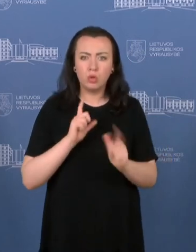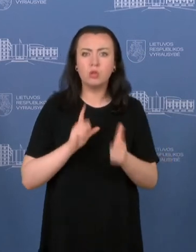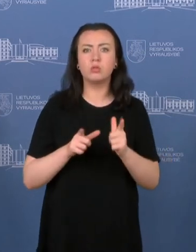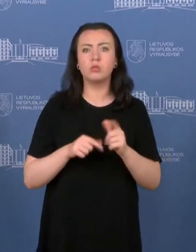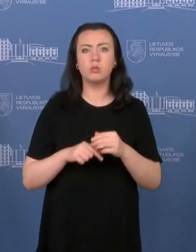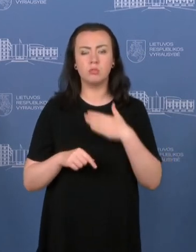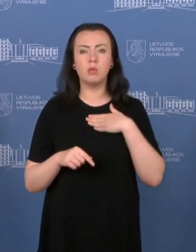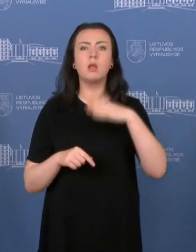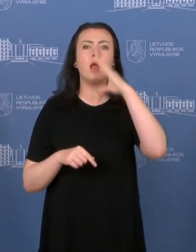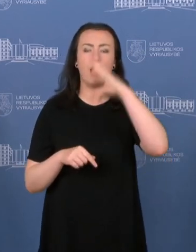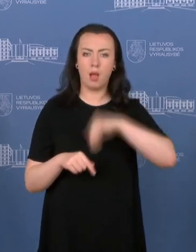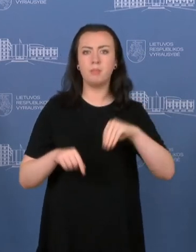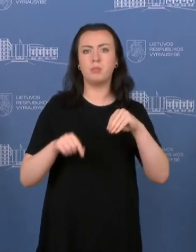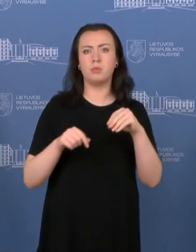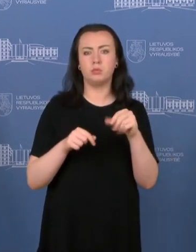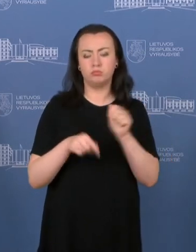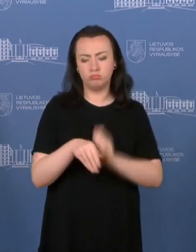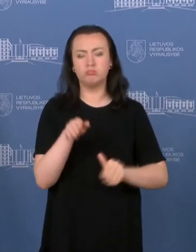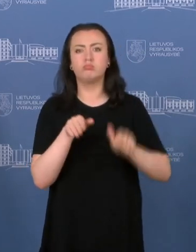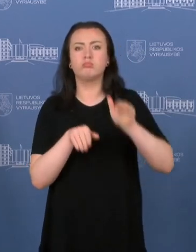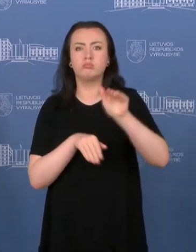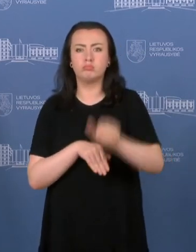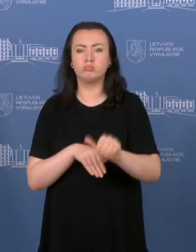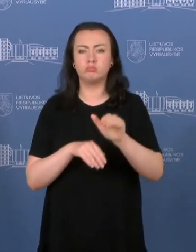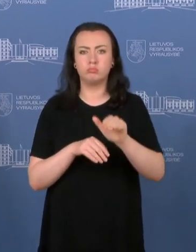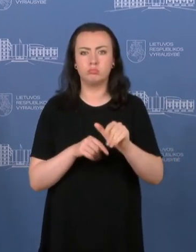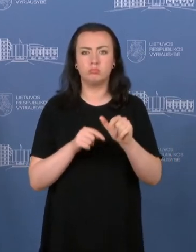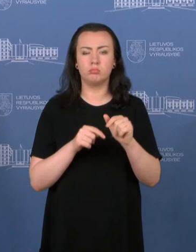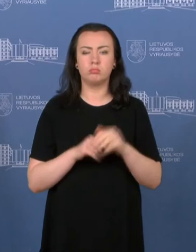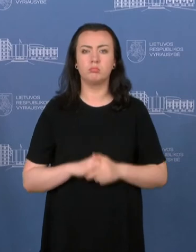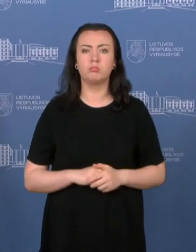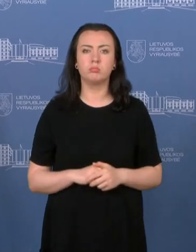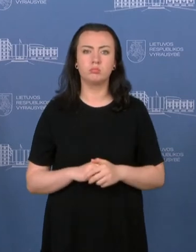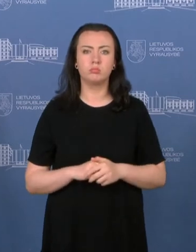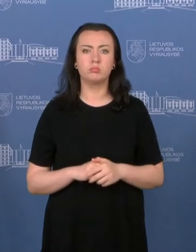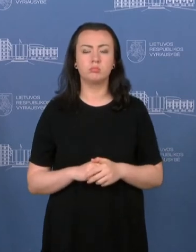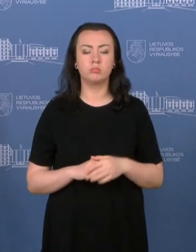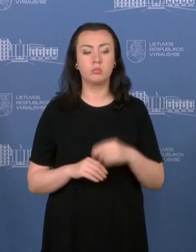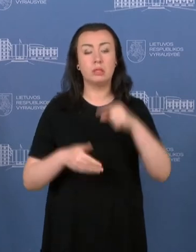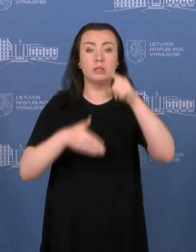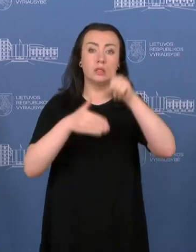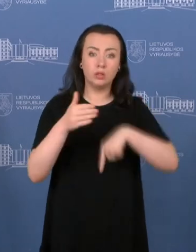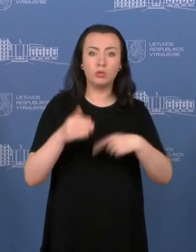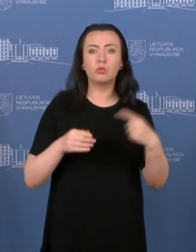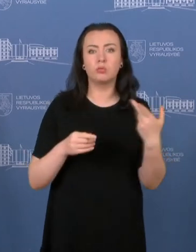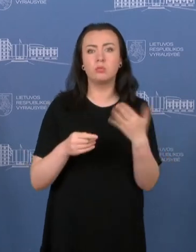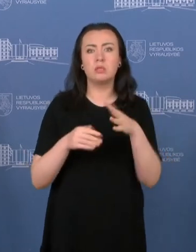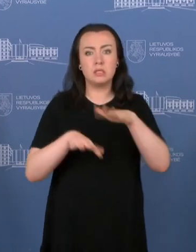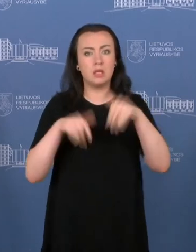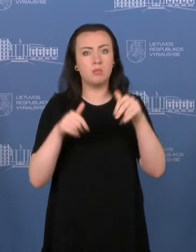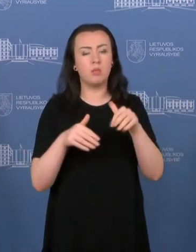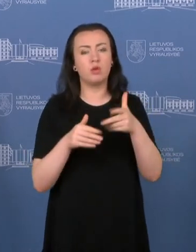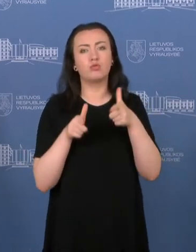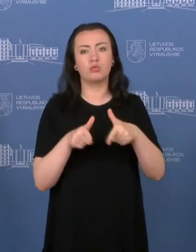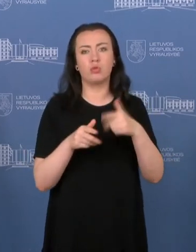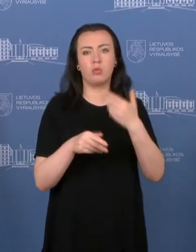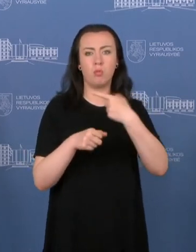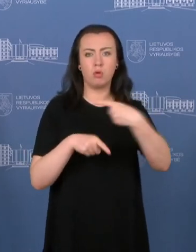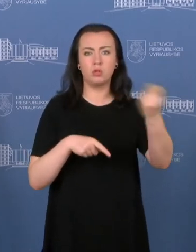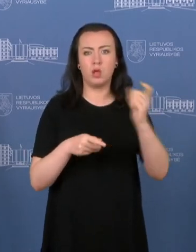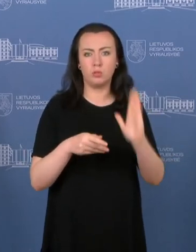mes sugebėsime iš tikrųjų įveikti ir tuos kol kas nuogastavimus ir Seime tikrai eisime per komitetus ir